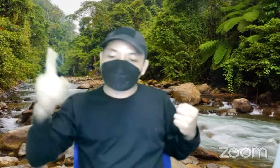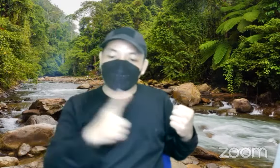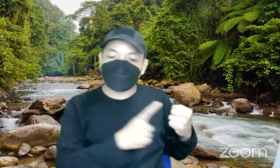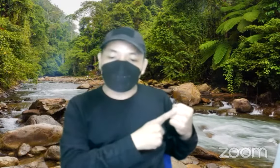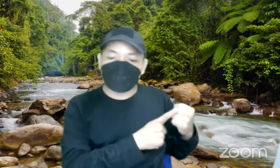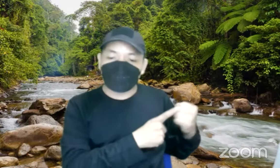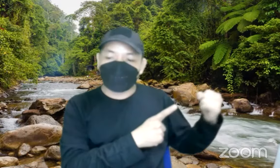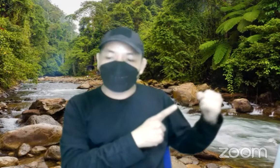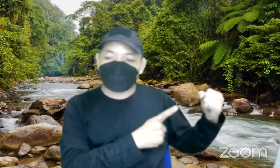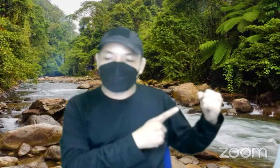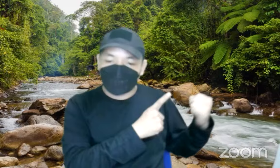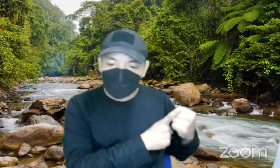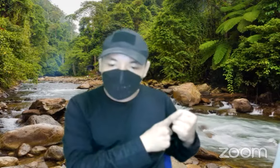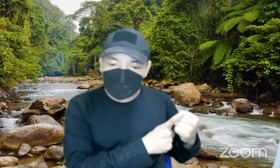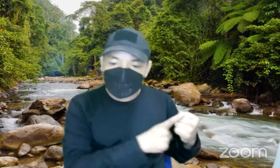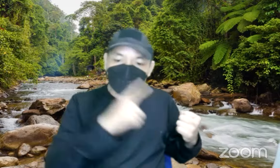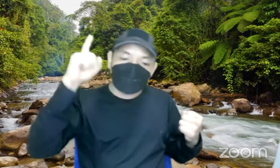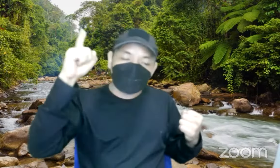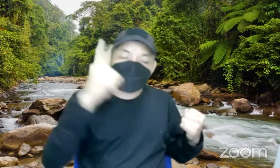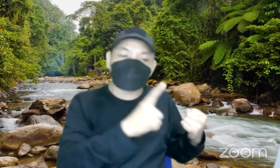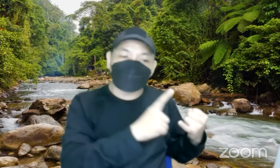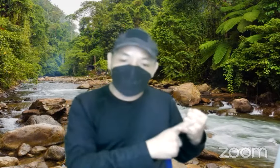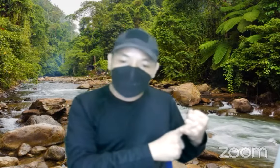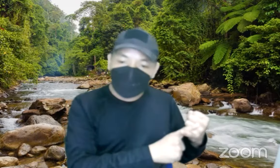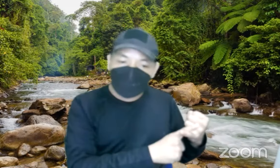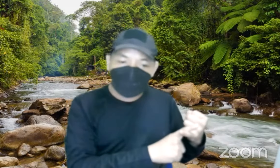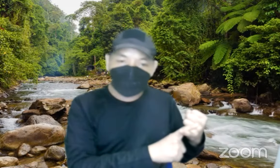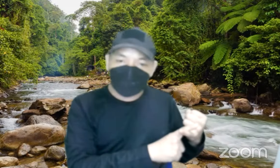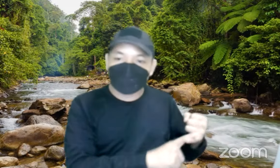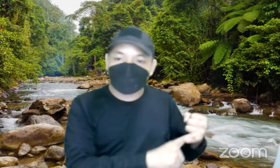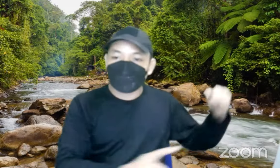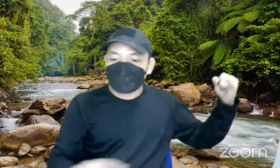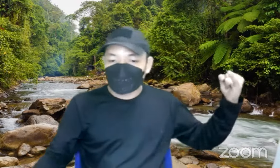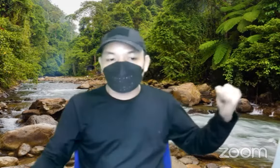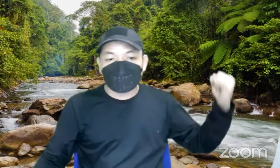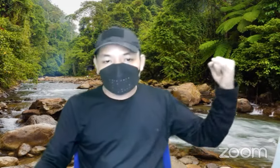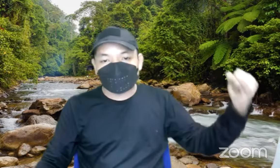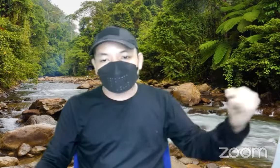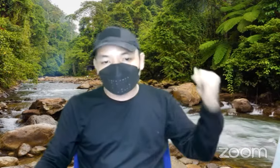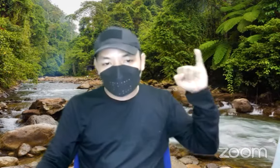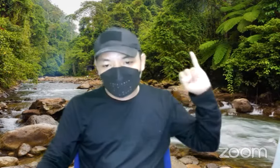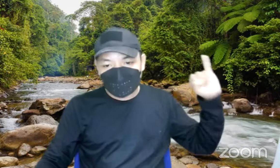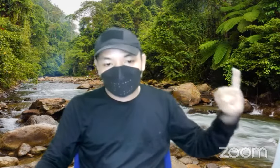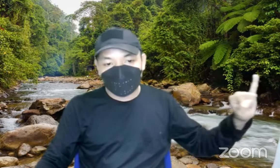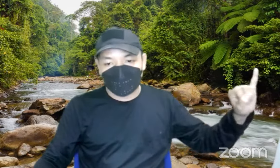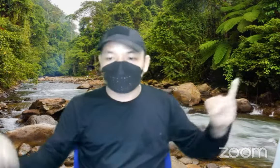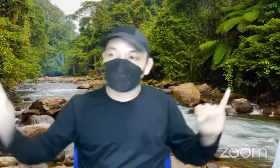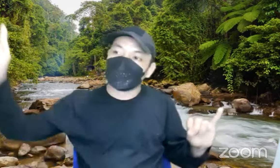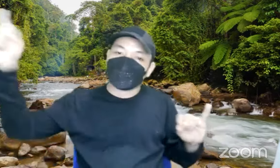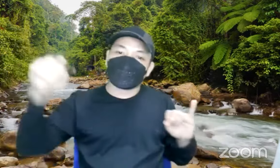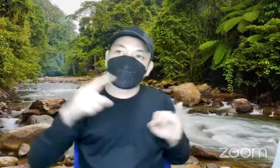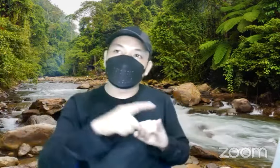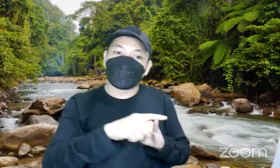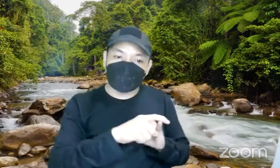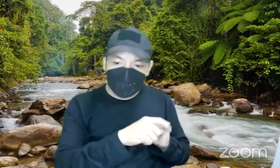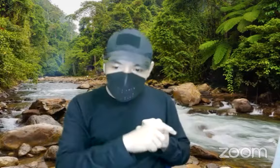င်းပြည်နယ်ပလောကမှာလည်းဒီလိုပါပဲအဖက်ကိုထွက်ပြေးရတယ်နော်ပြန်ခေါ်ပြီးပြန်တိုက်ခိုင်းရင်လက်နဲ့ပြန်ချရတာလည်းကျွန်တော်တို့ကပေါ်ကြောက်ဝဲမှာတစ်